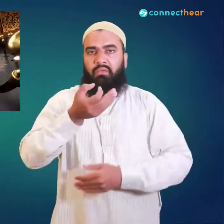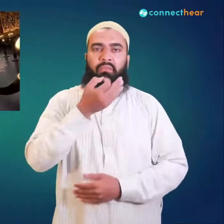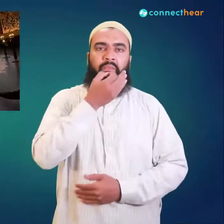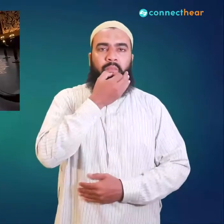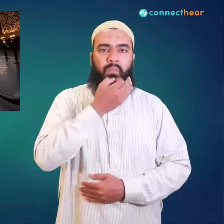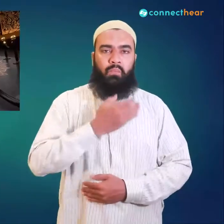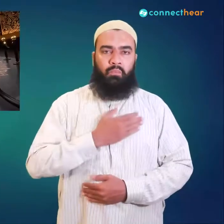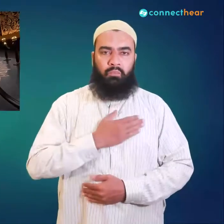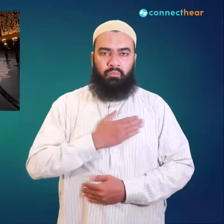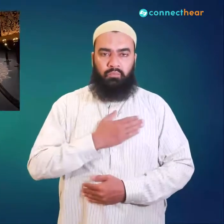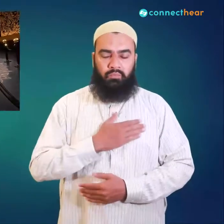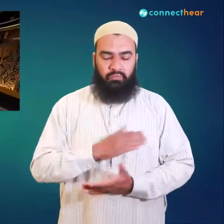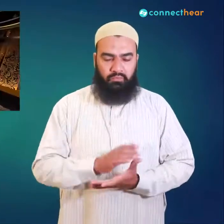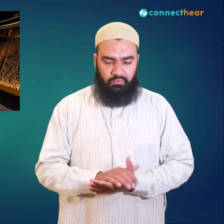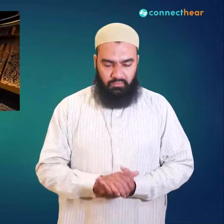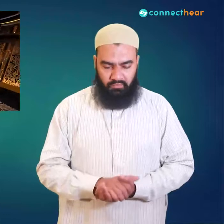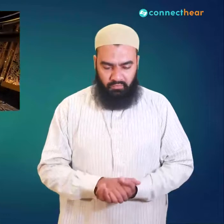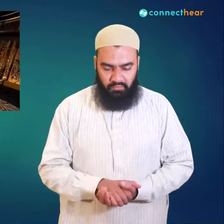يتدبرون